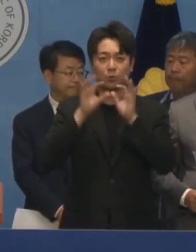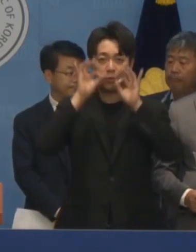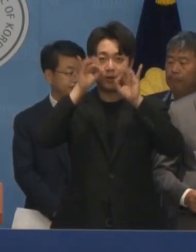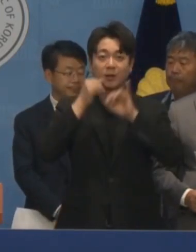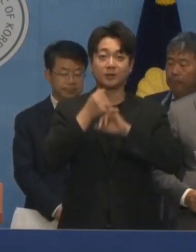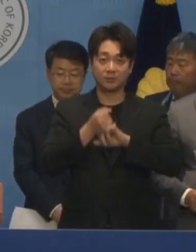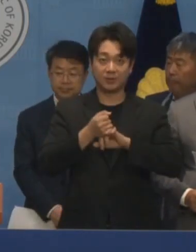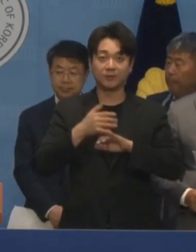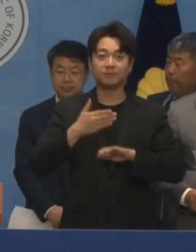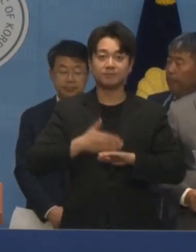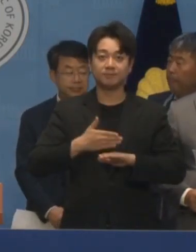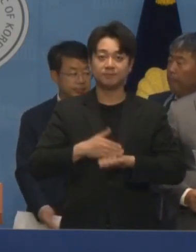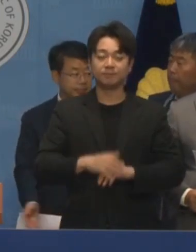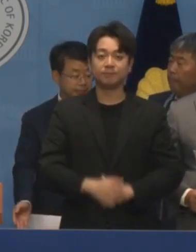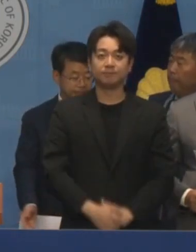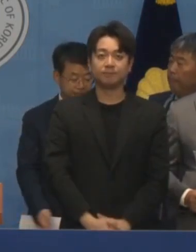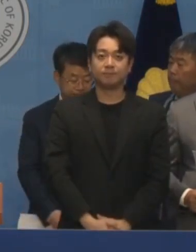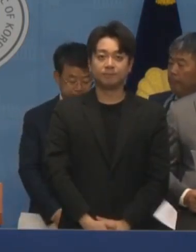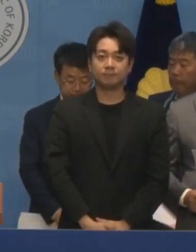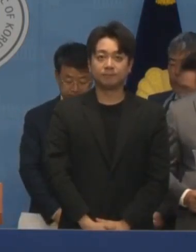감사합니다.